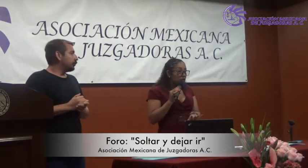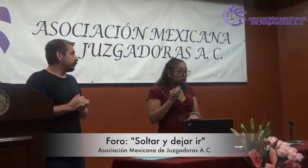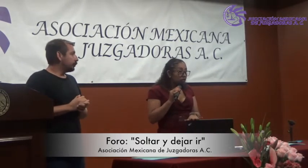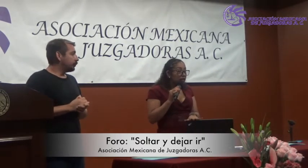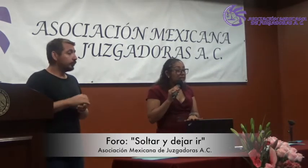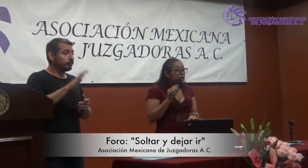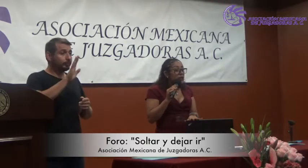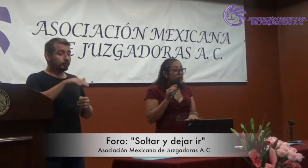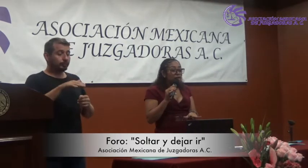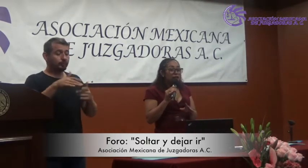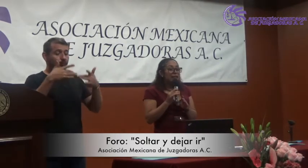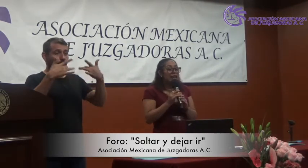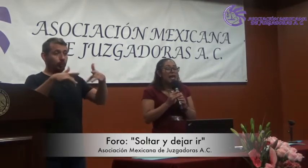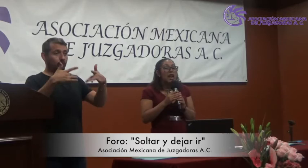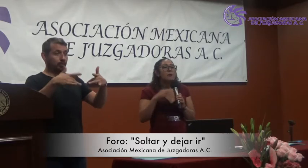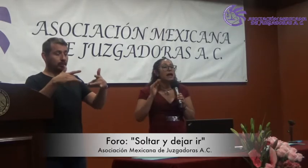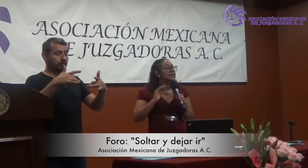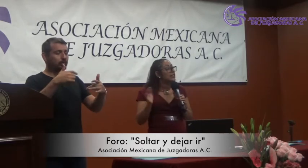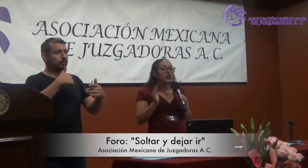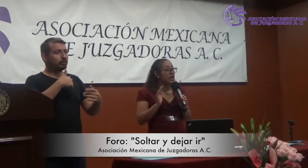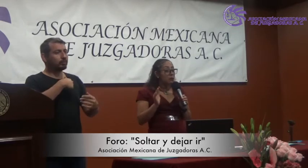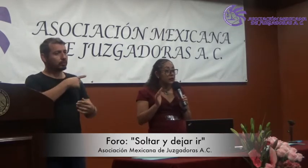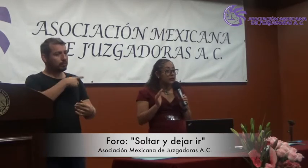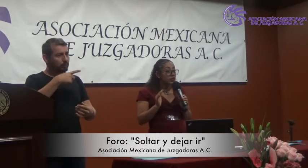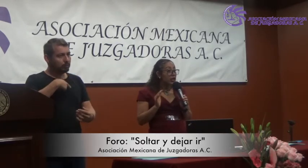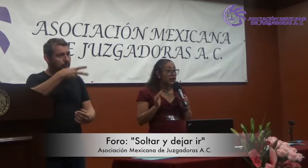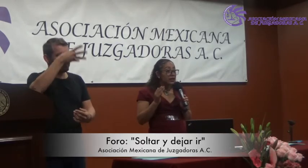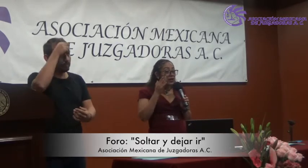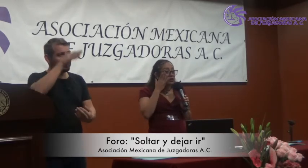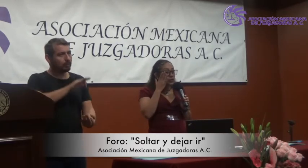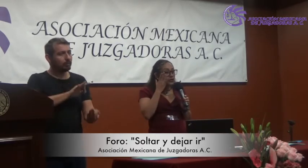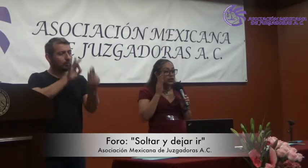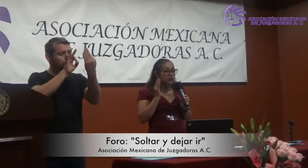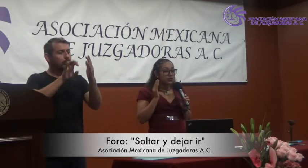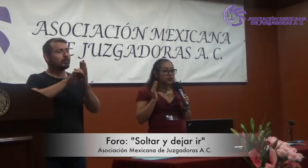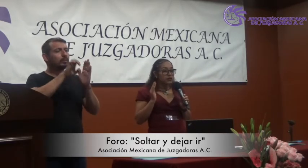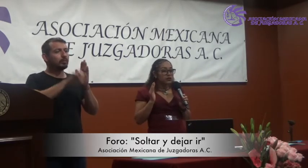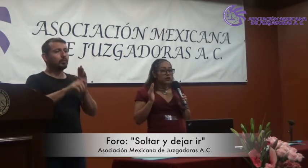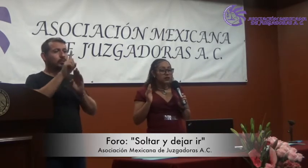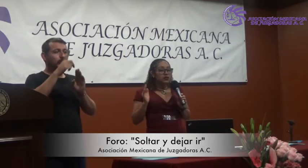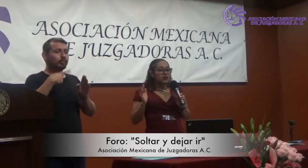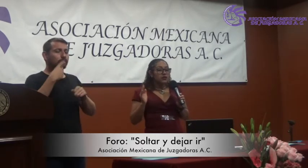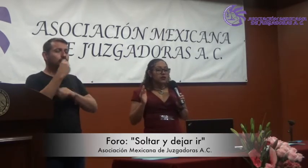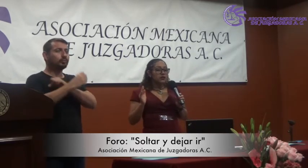Enfrentar el duelo es también enfrentar el vacío de la persona que ya no está.